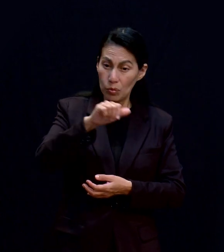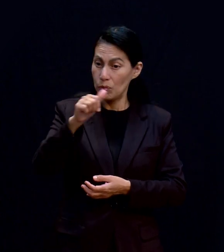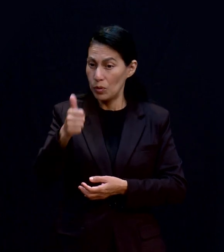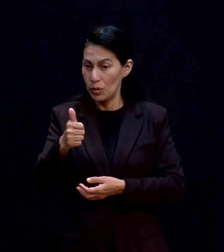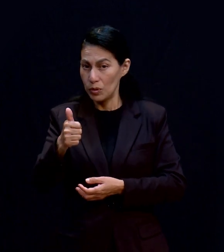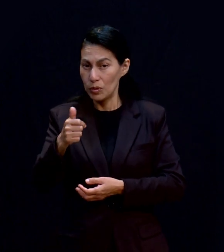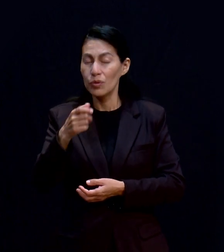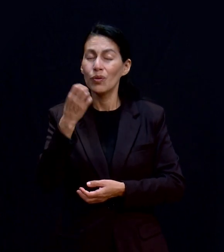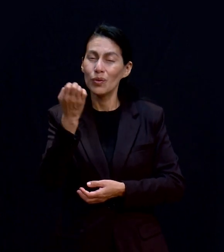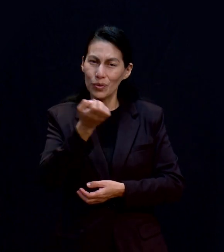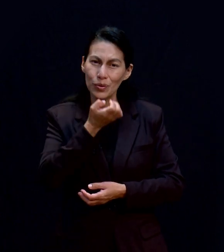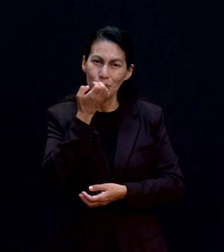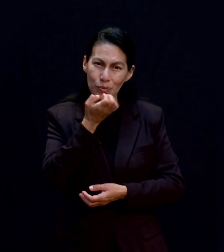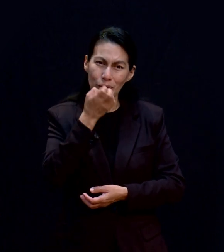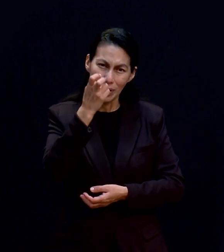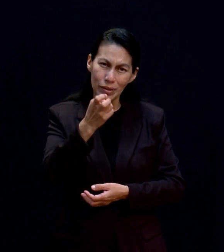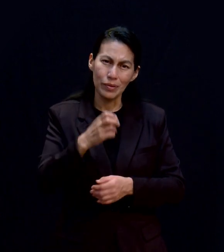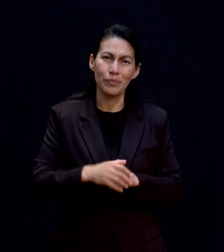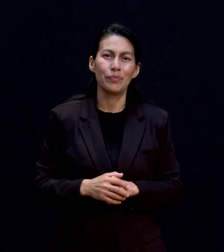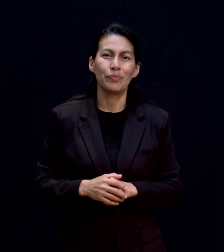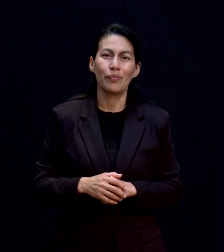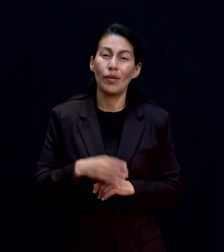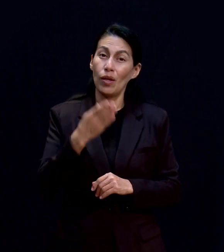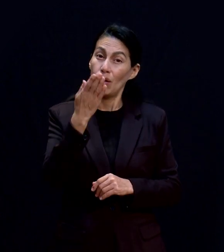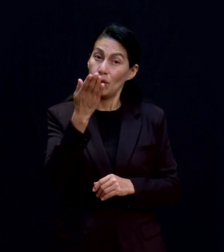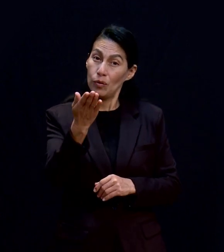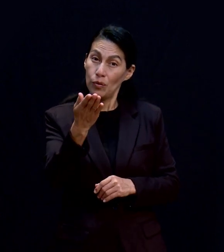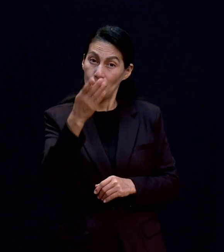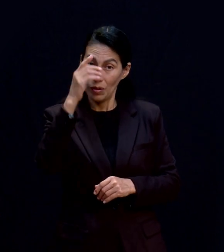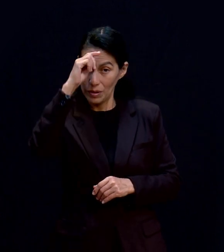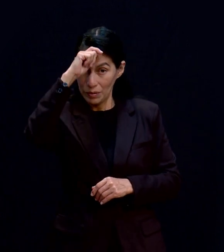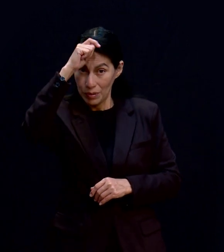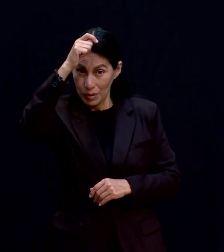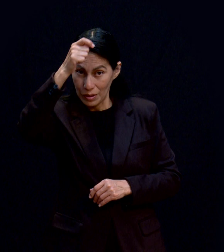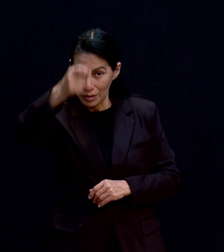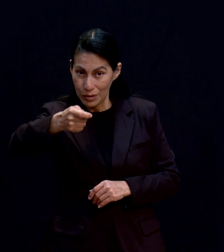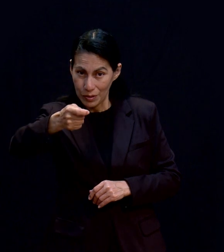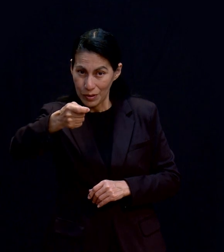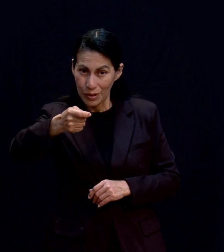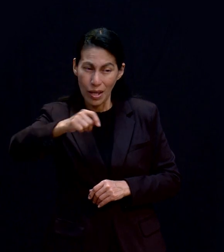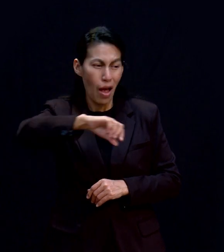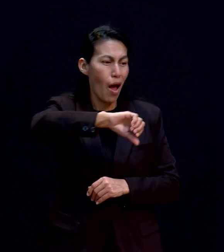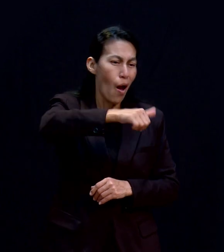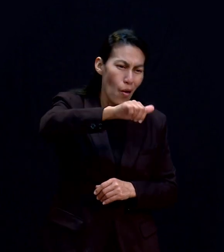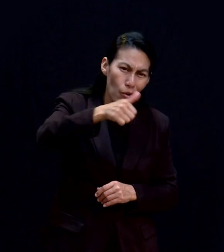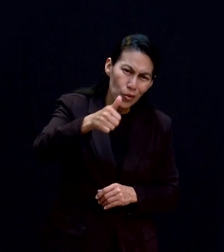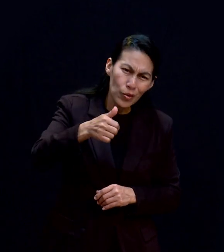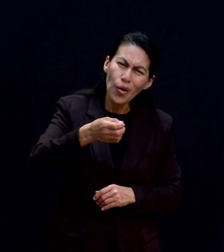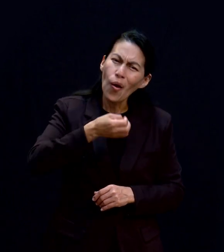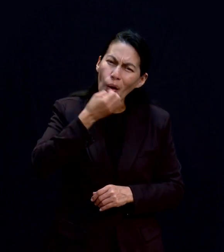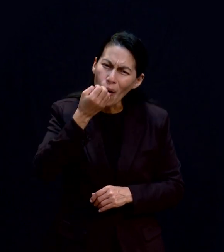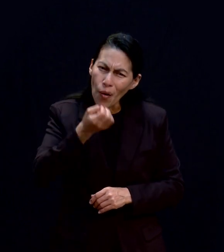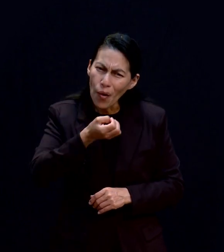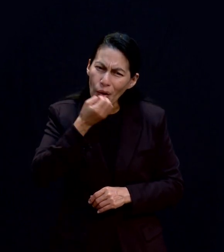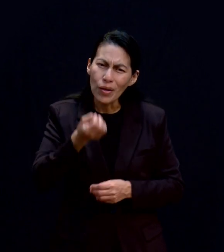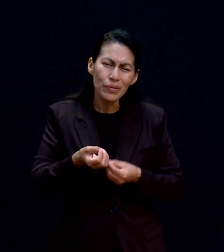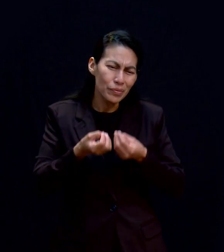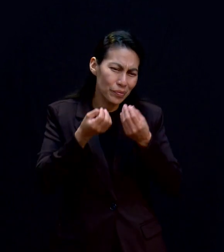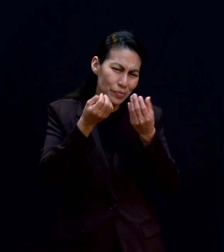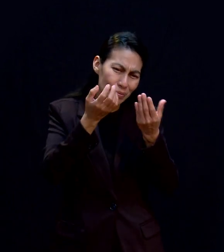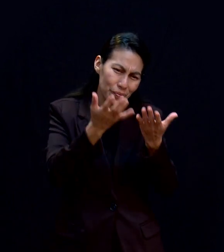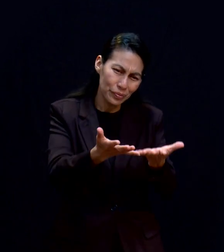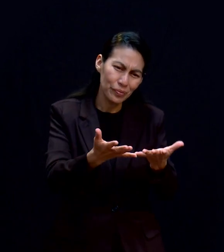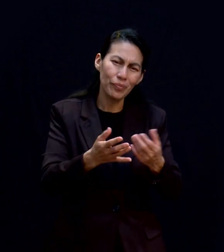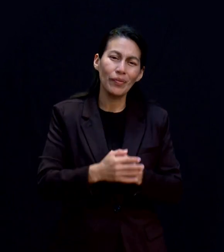porque así las bendiciones que tú recibes de dios lo compartimos con los demás a través de la oración